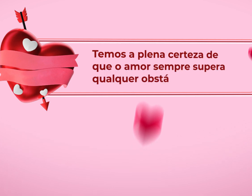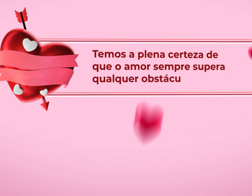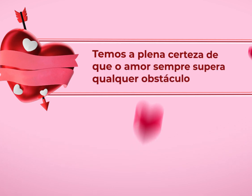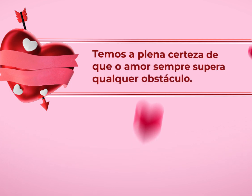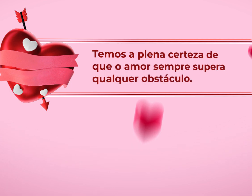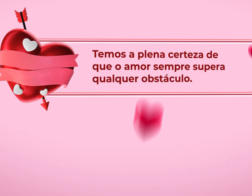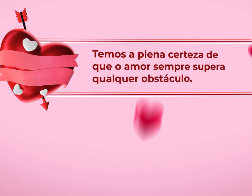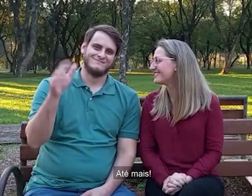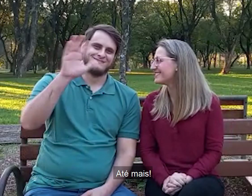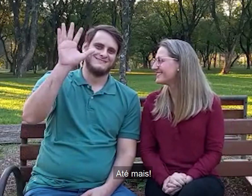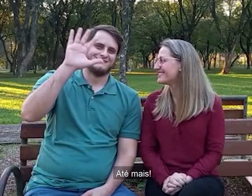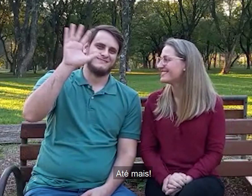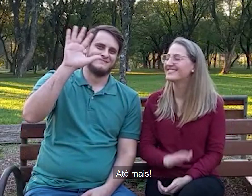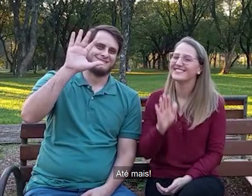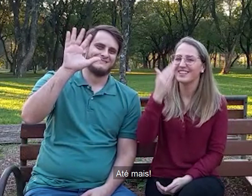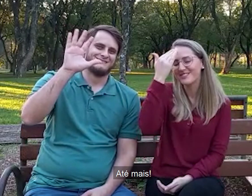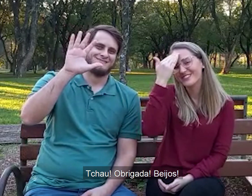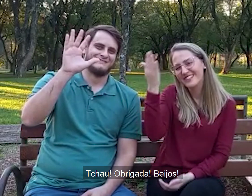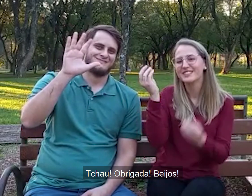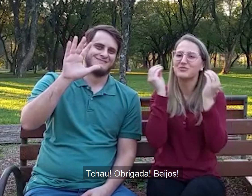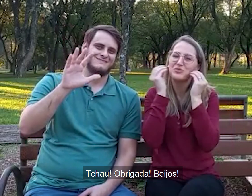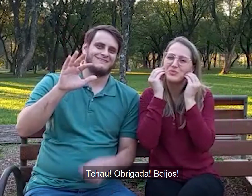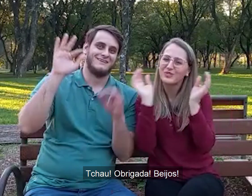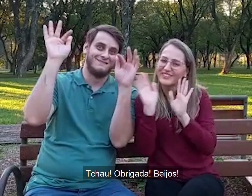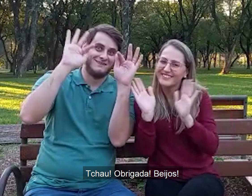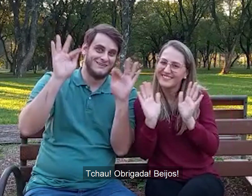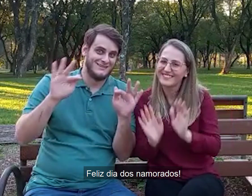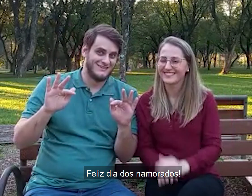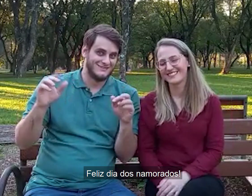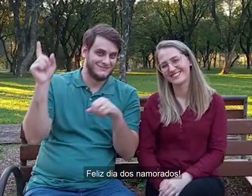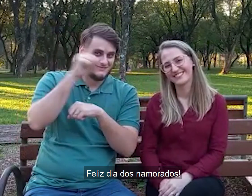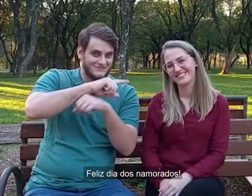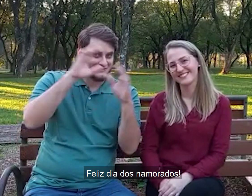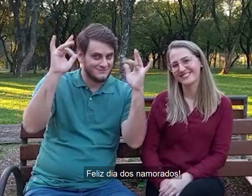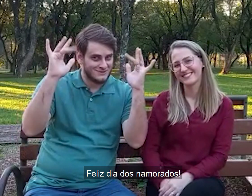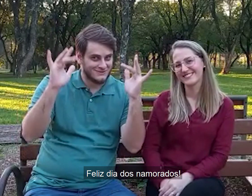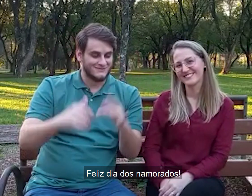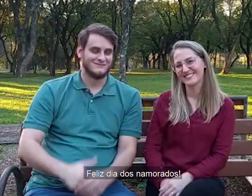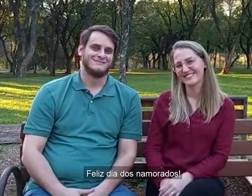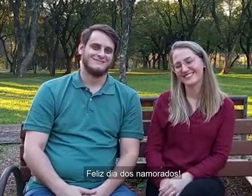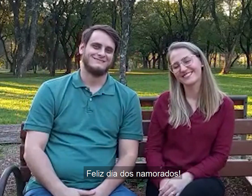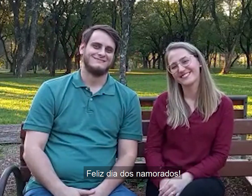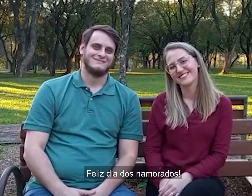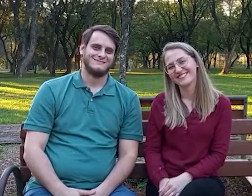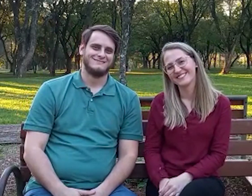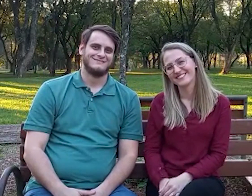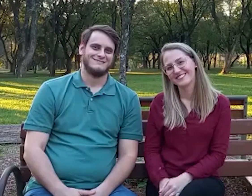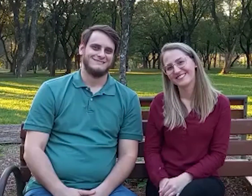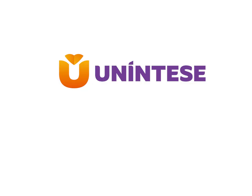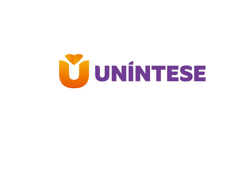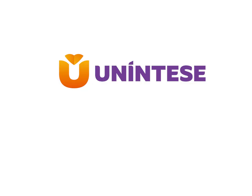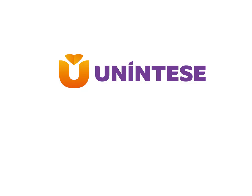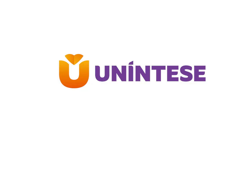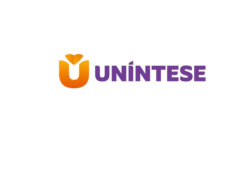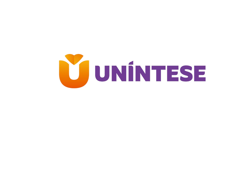obstáculo. Até mais. Tchau, obrigada, beijos. Feliz dia dos namorados. Feliz dia